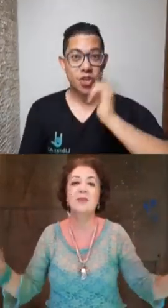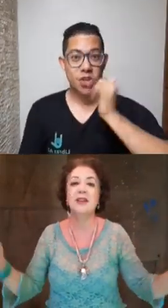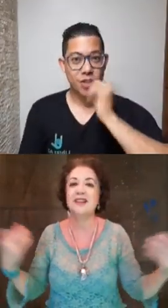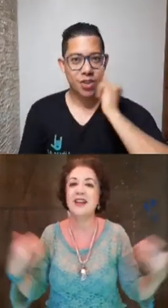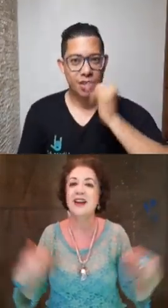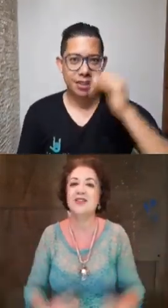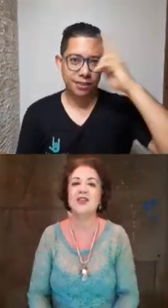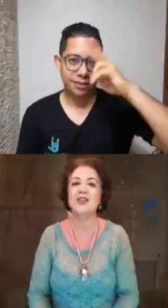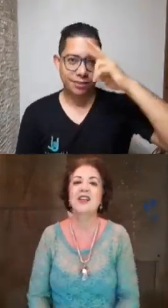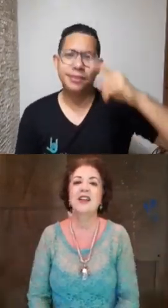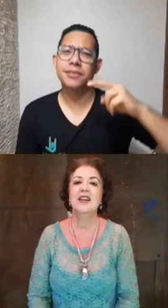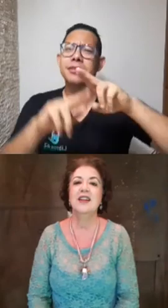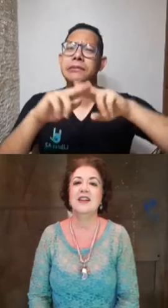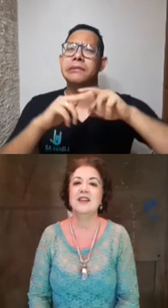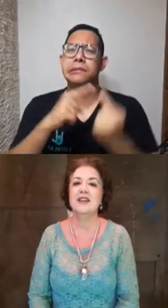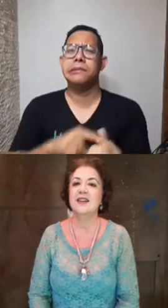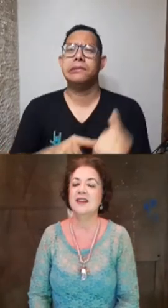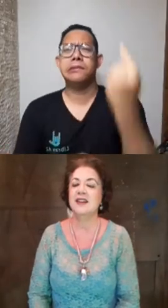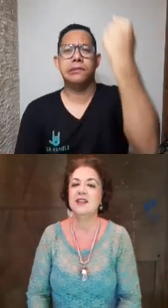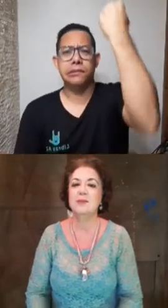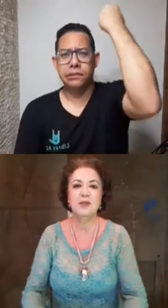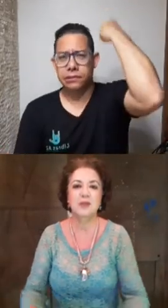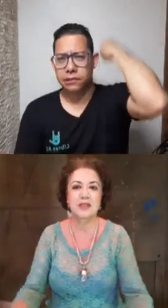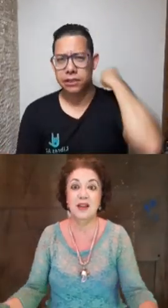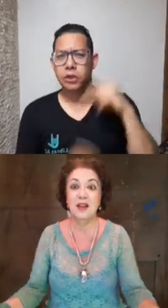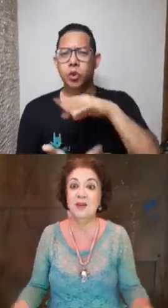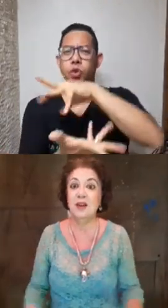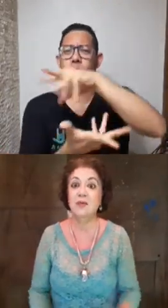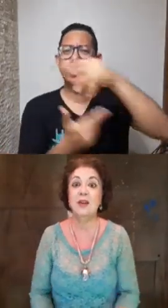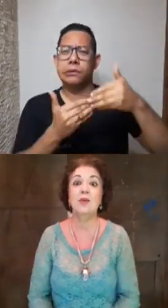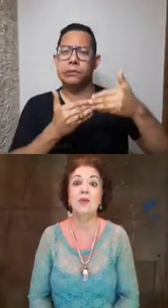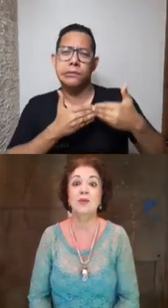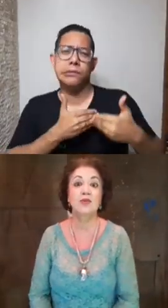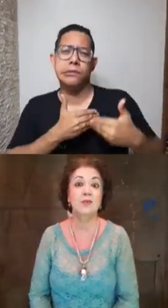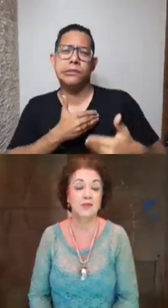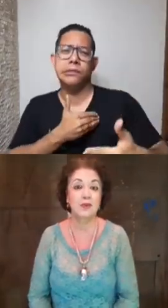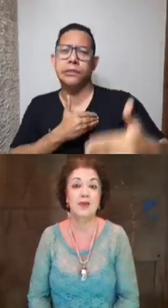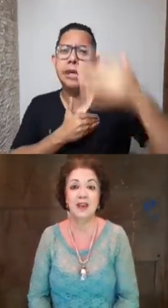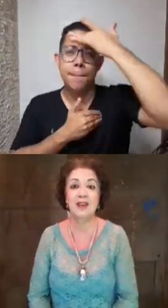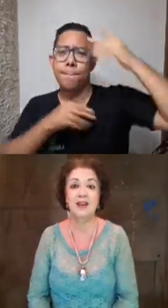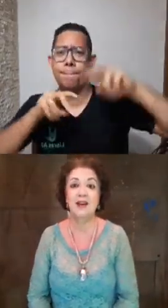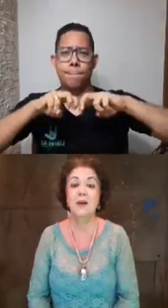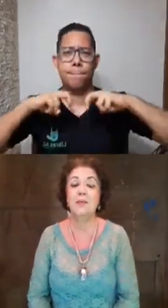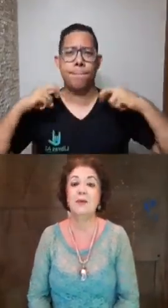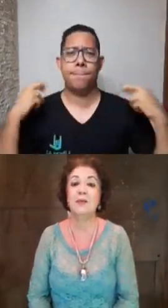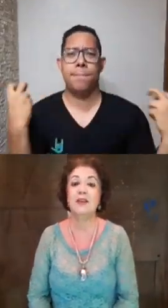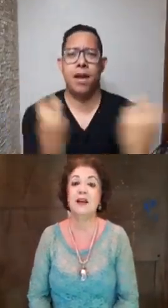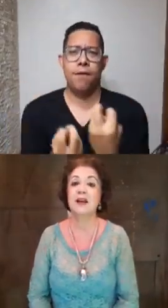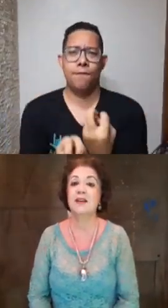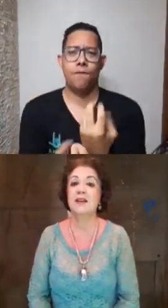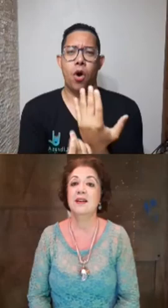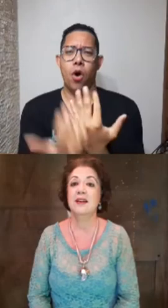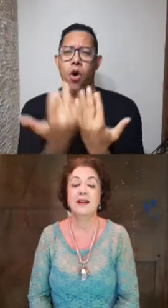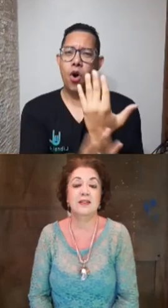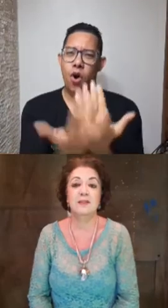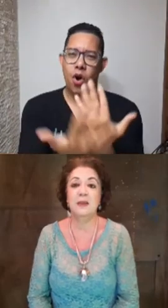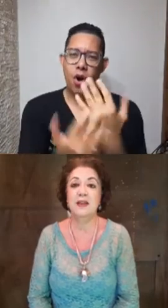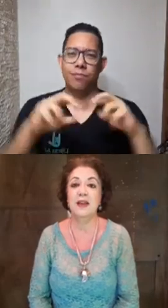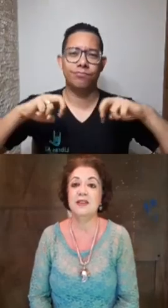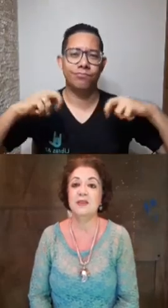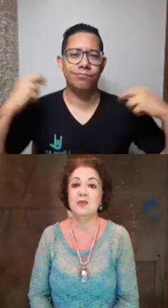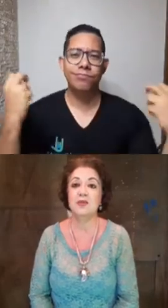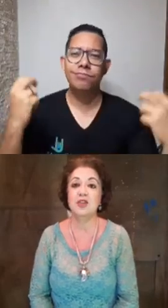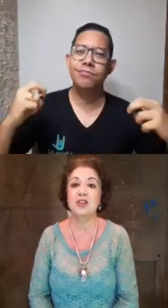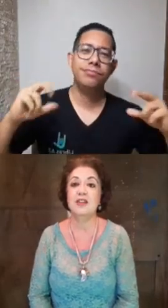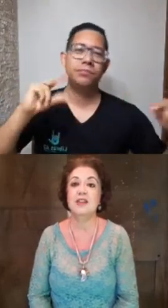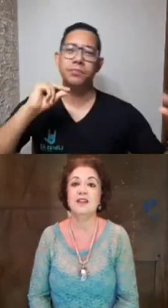da humanidade as pessoas se reuniam em torno de uma fogueira para contar as